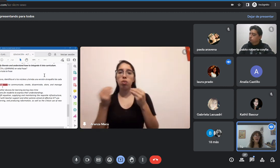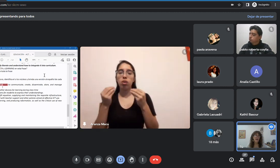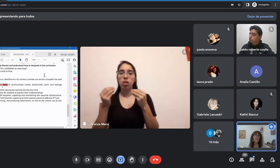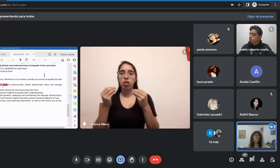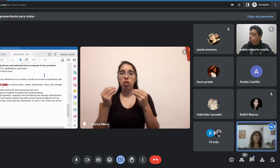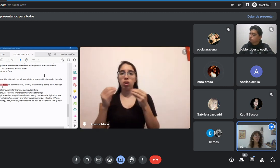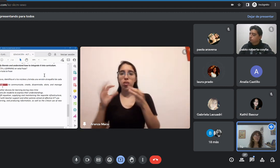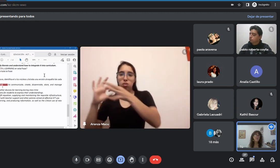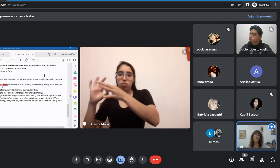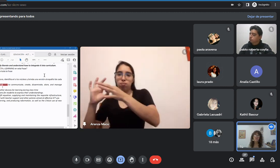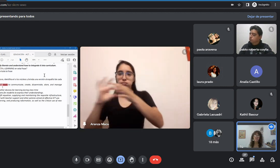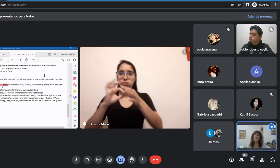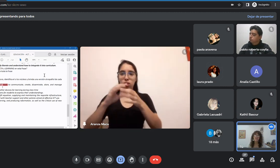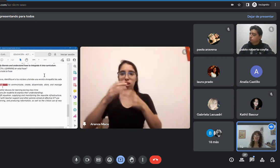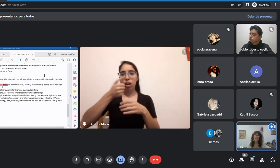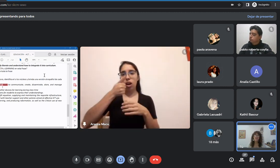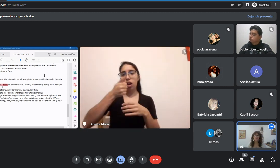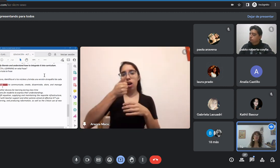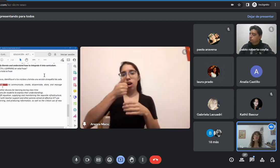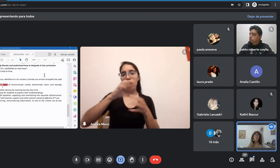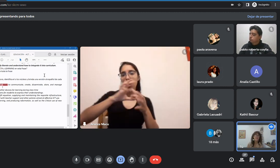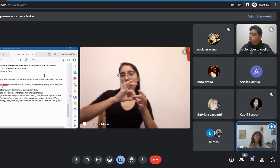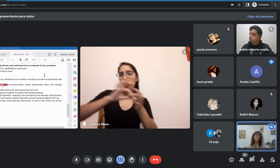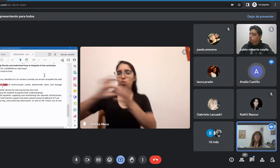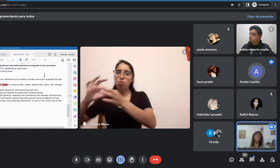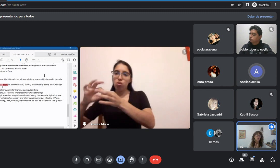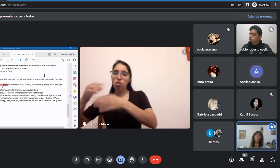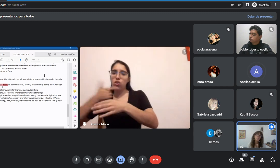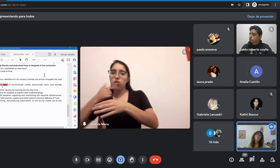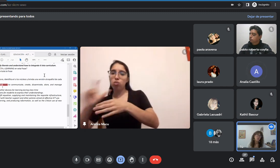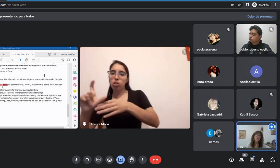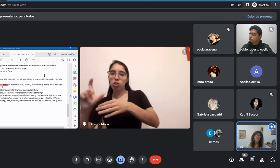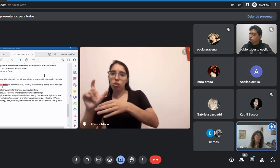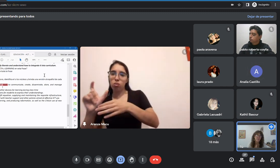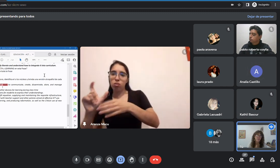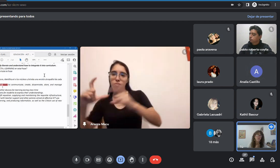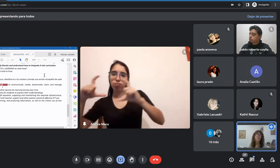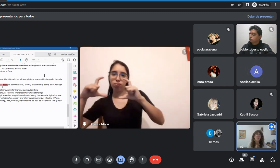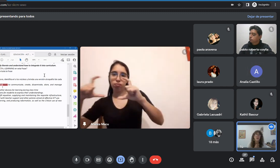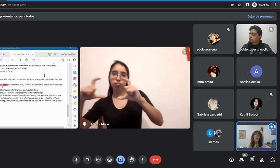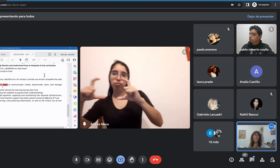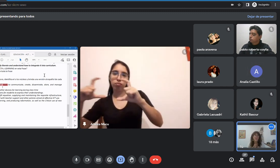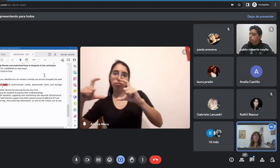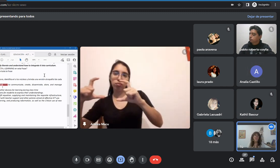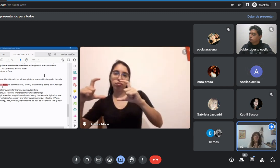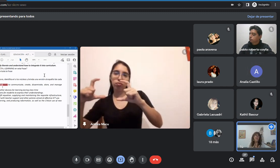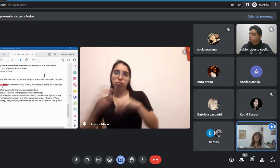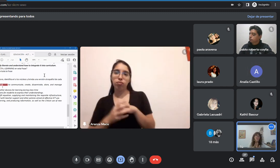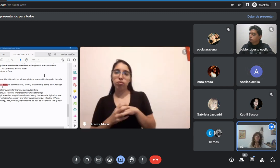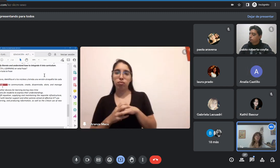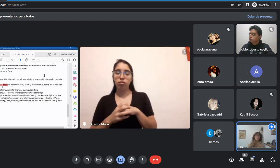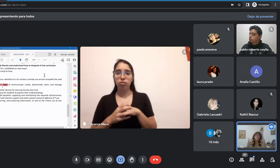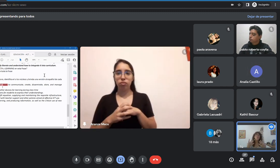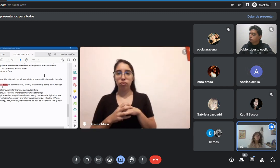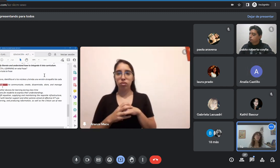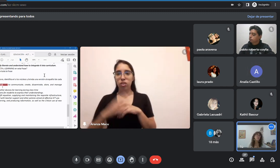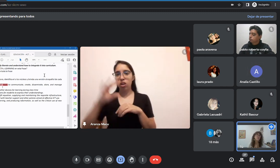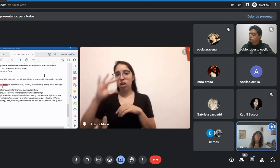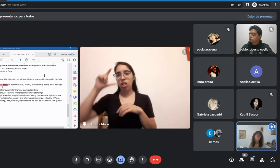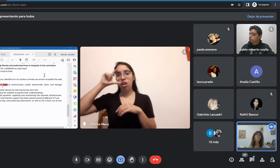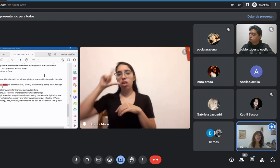al sustantivo, ¿sí? Entonces, se lee primero incluso que el sustantivo núcleo, el determinante. Su, lo